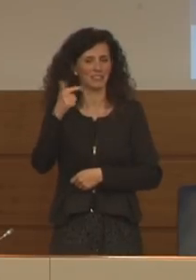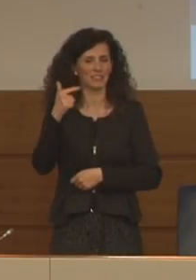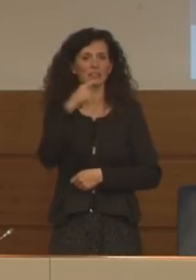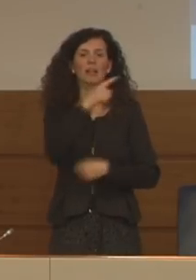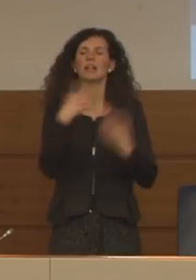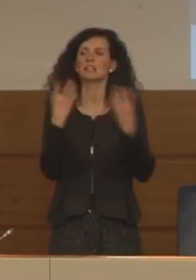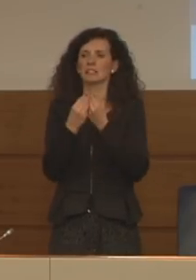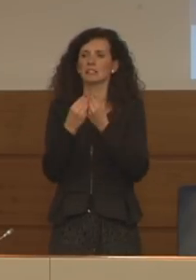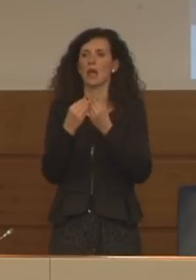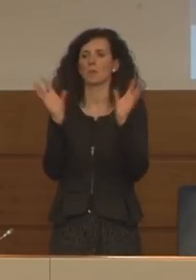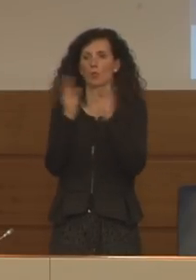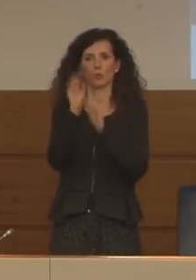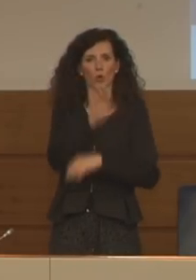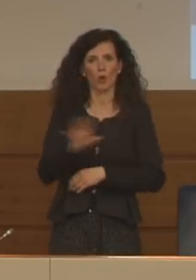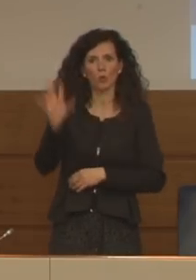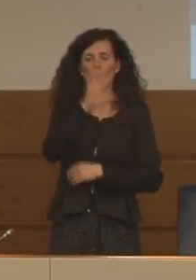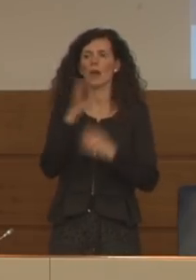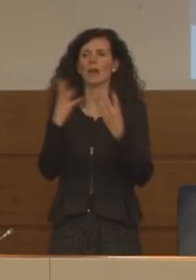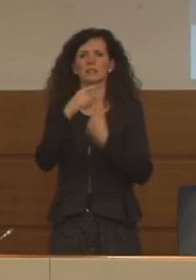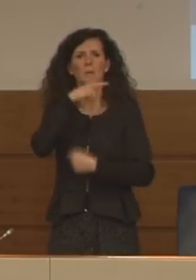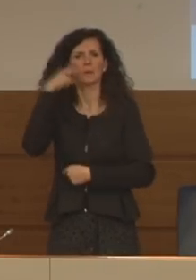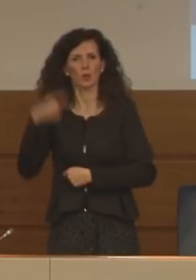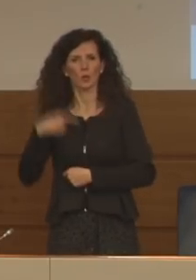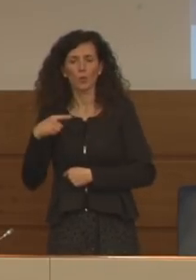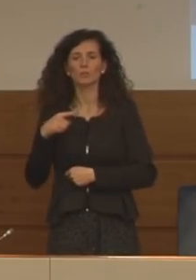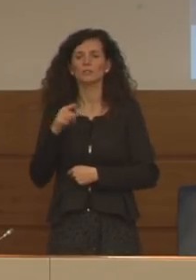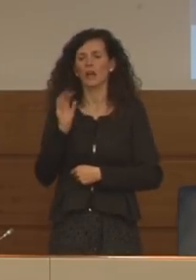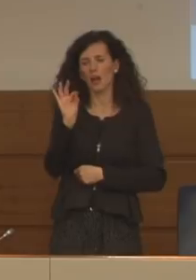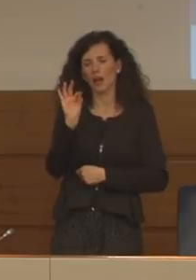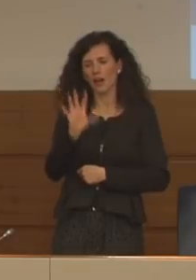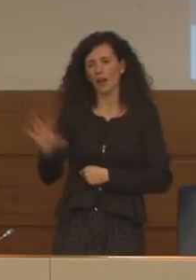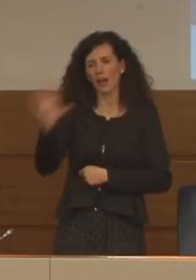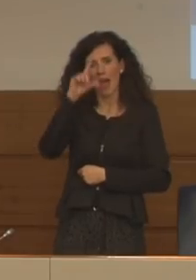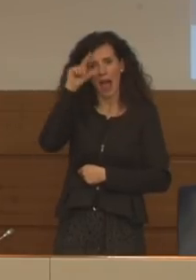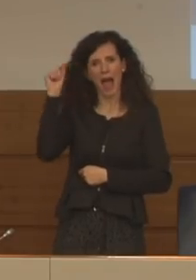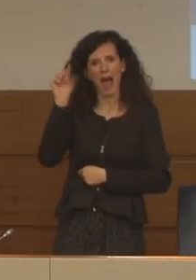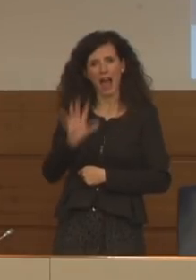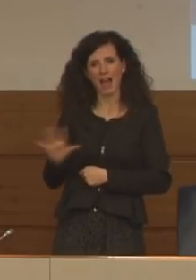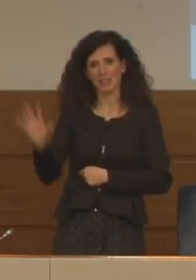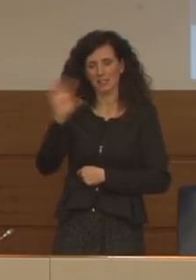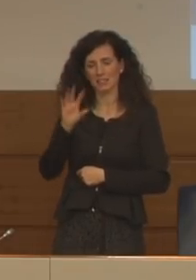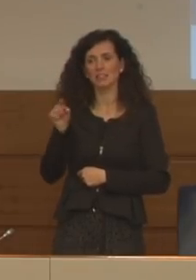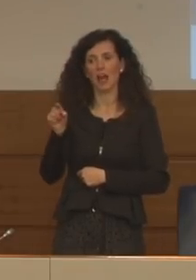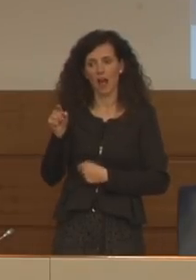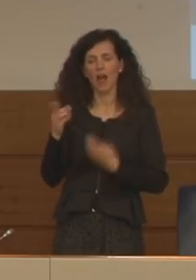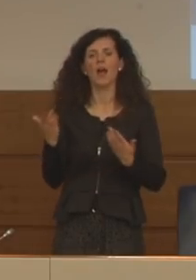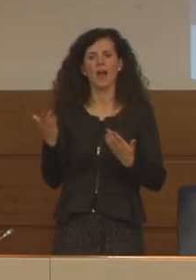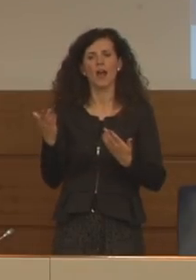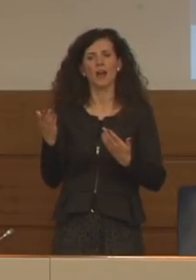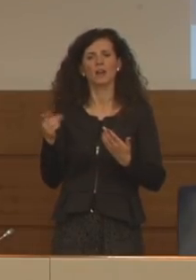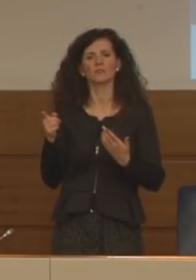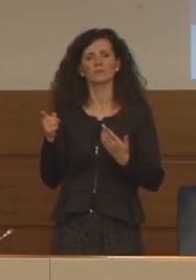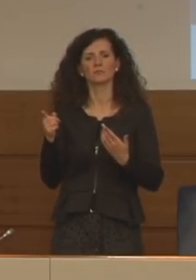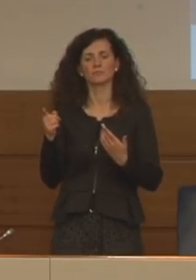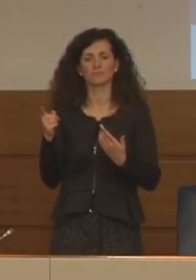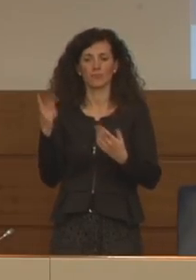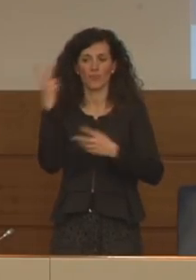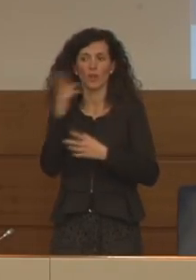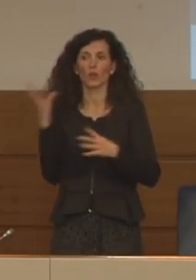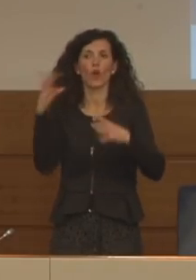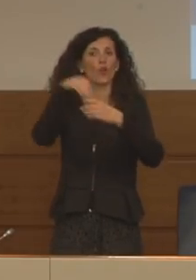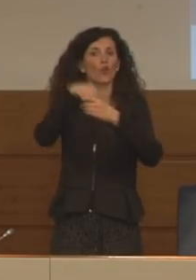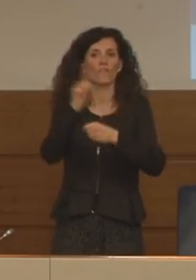le repubbliche centro asiatiche che sapete sono parte della regione europea della ms pur non essendo parte della dell'unione